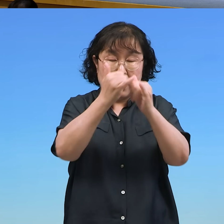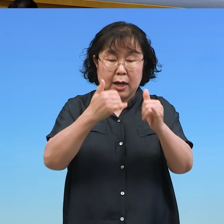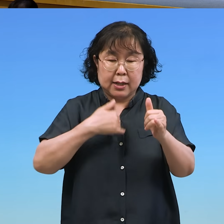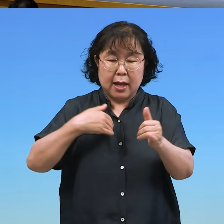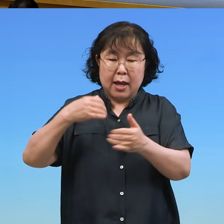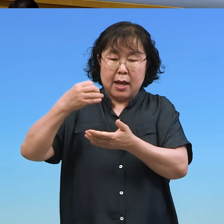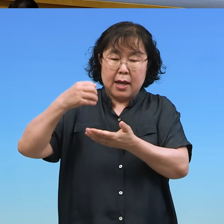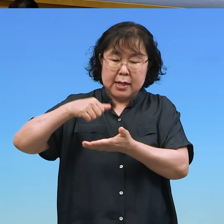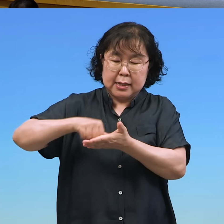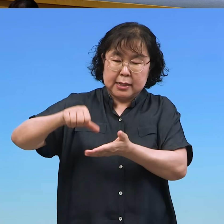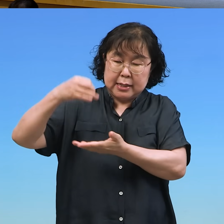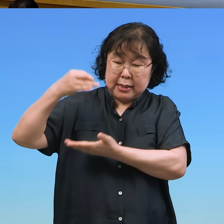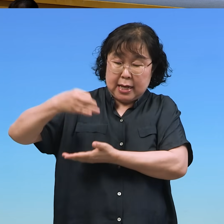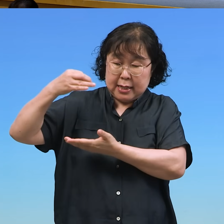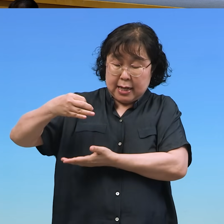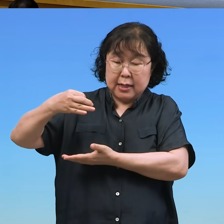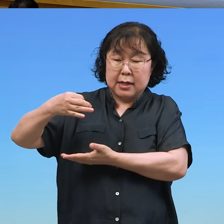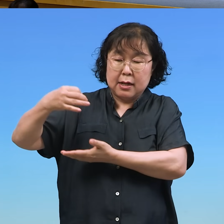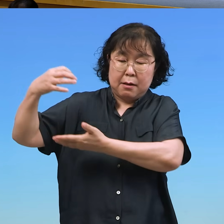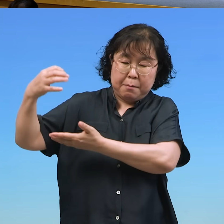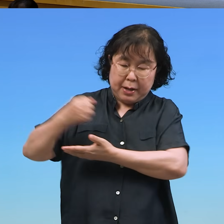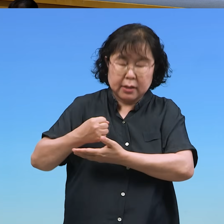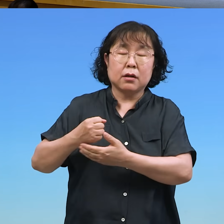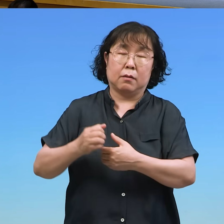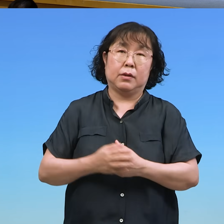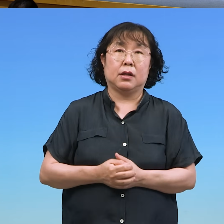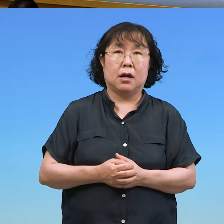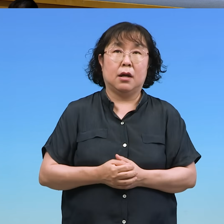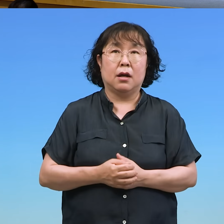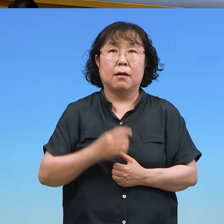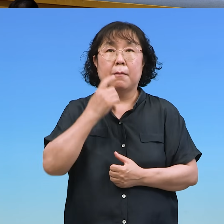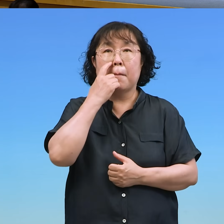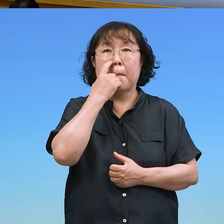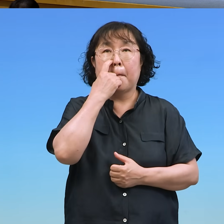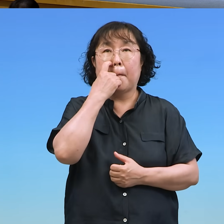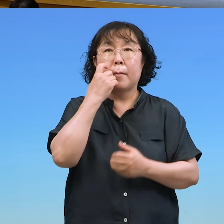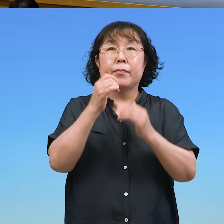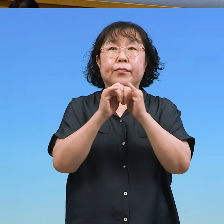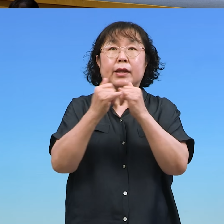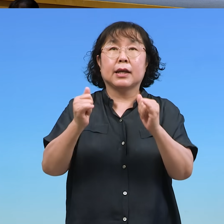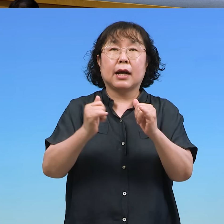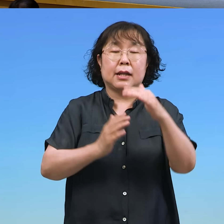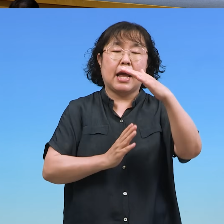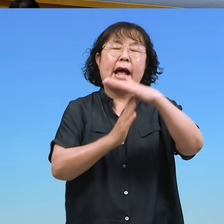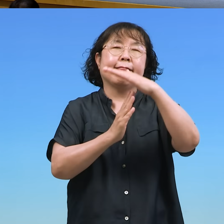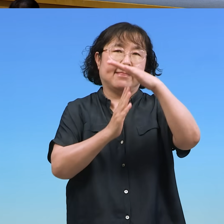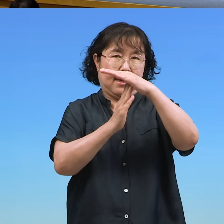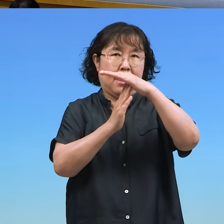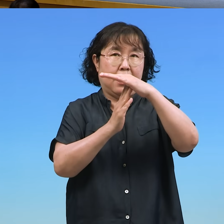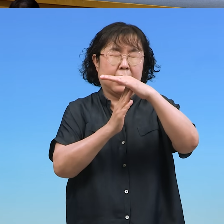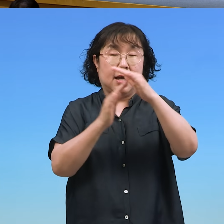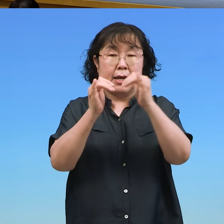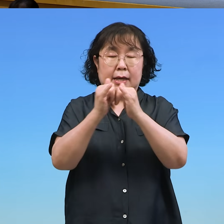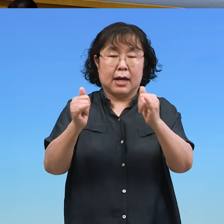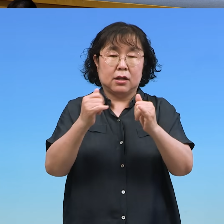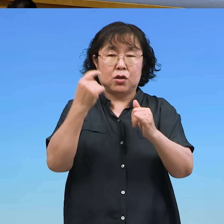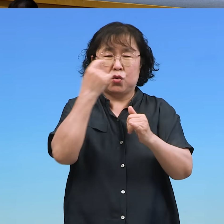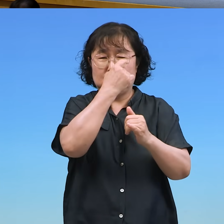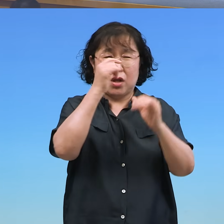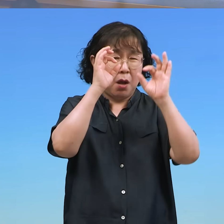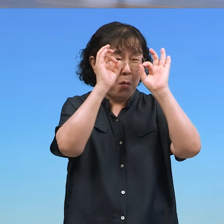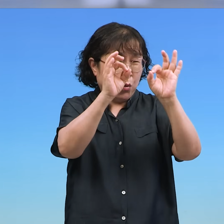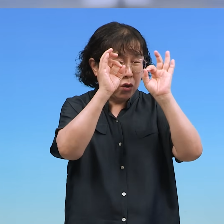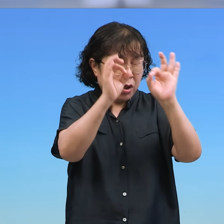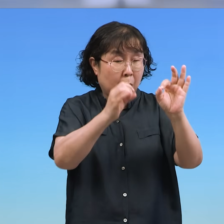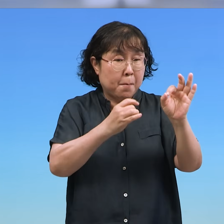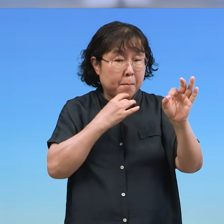자가 내 상속자가 될 것이니라. 이게 인간의 한계예요. 인간은요, 현실적으로 눈에 보이는 것밖에는 못 보는 거예요.